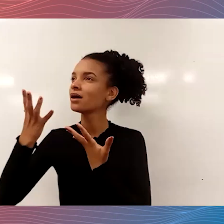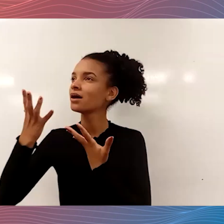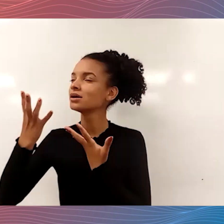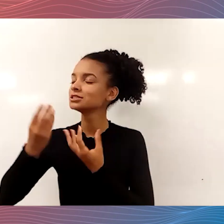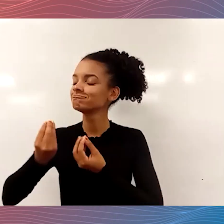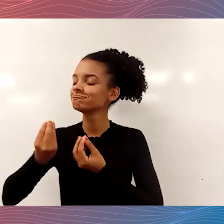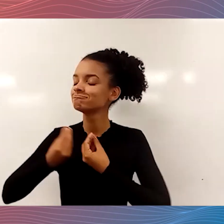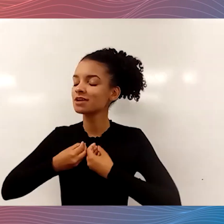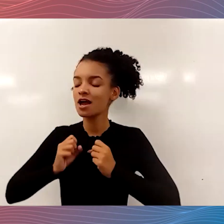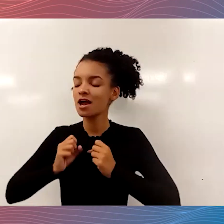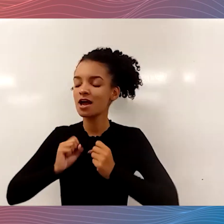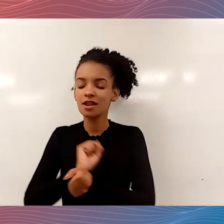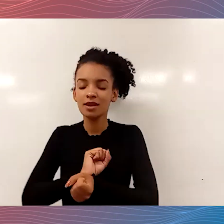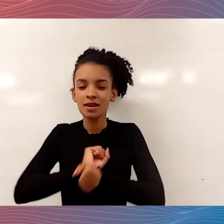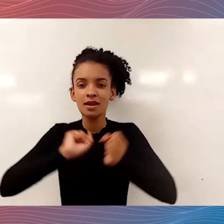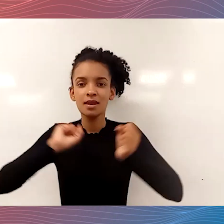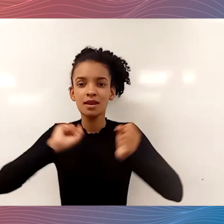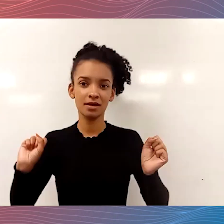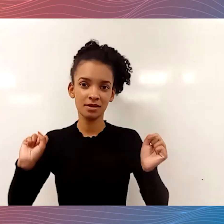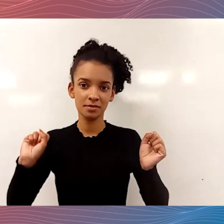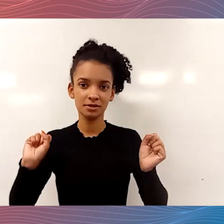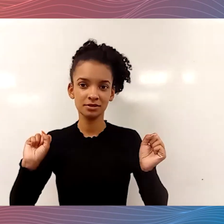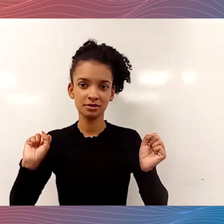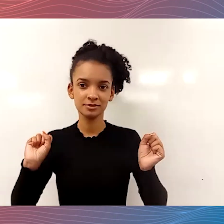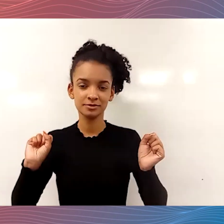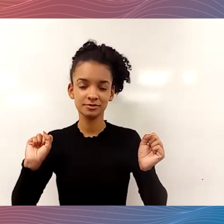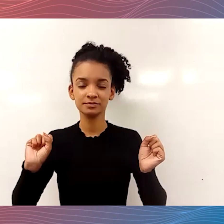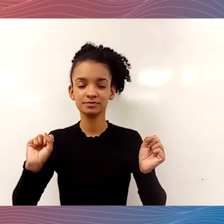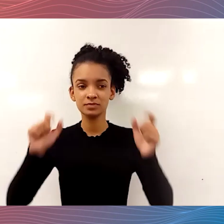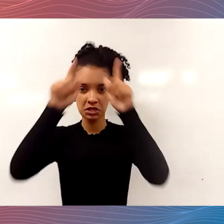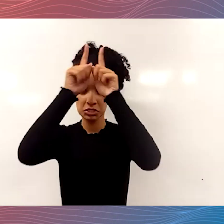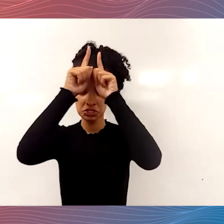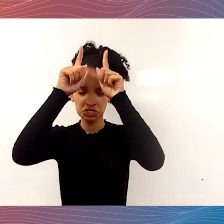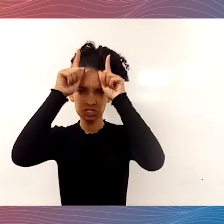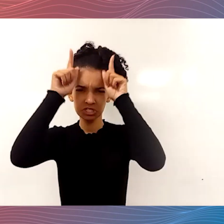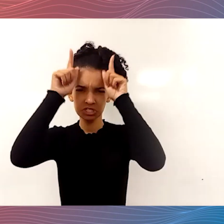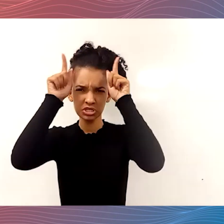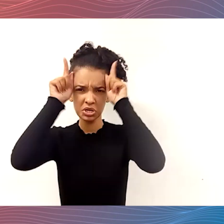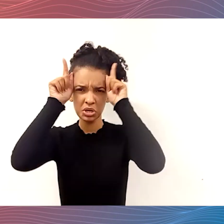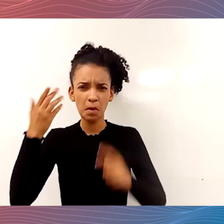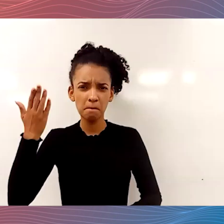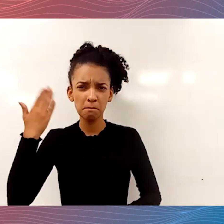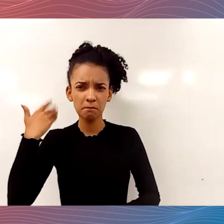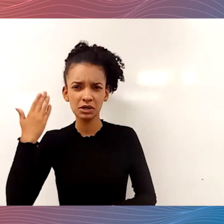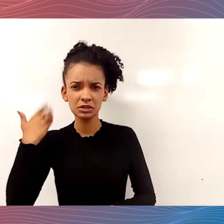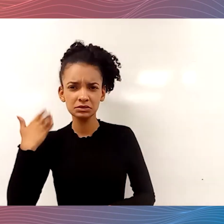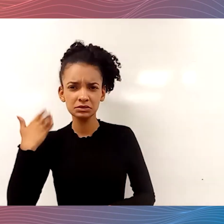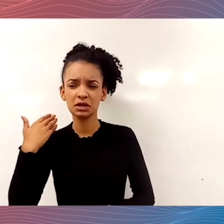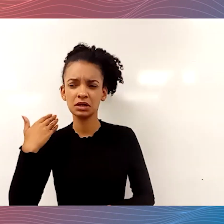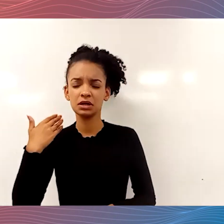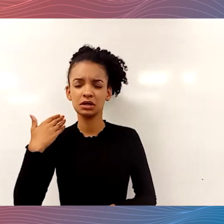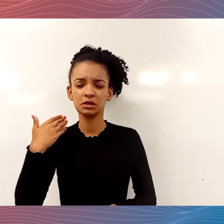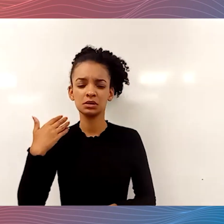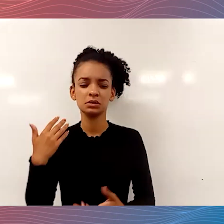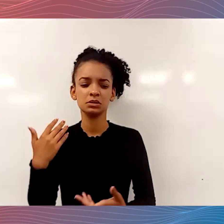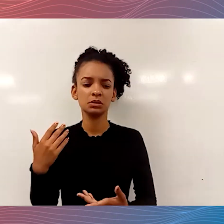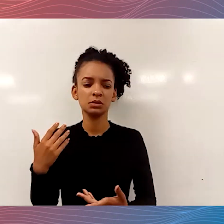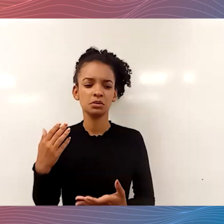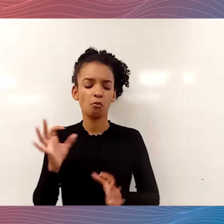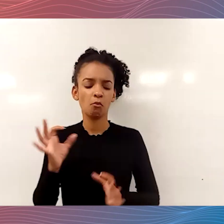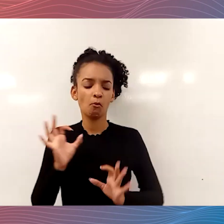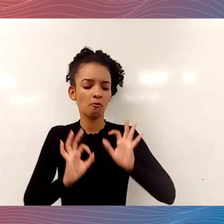gentios. Nós estamos sendo libertados, irmãos, de viver pela vaidade dos nossos pensamentos. Não